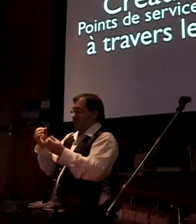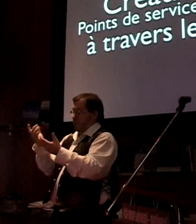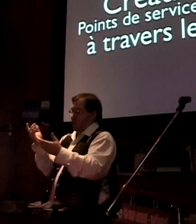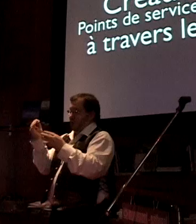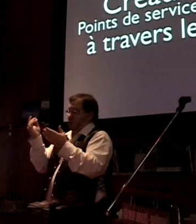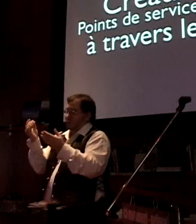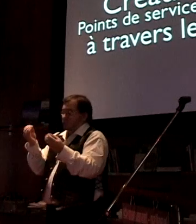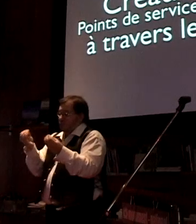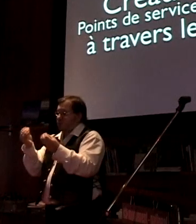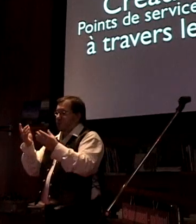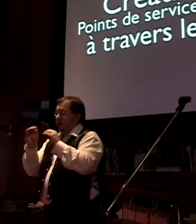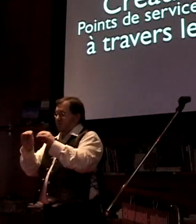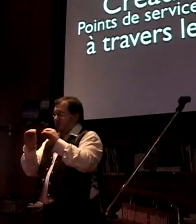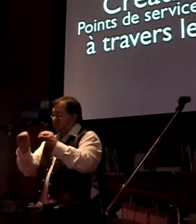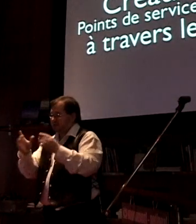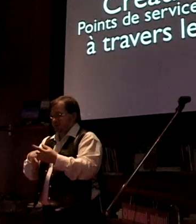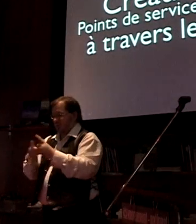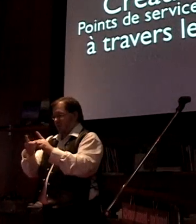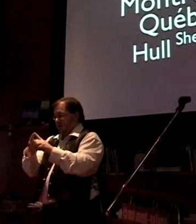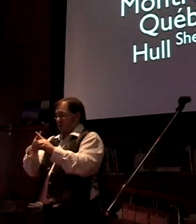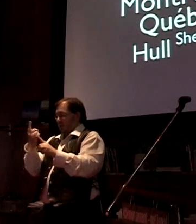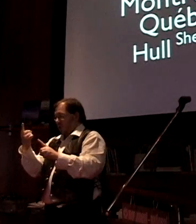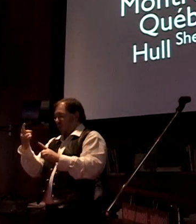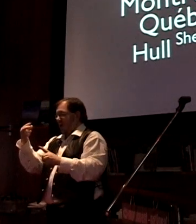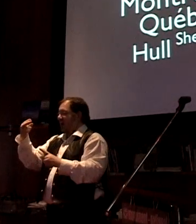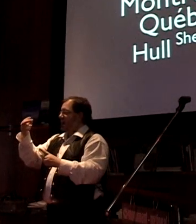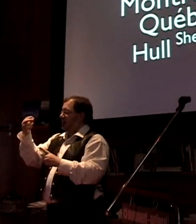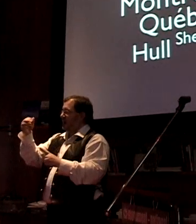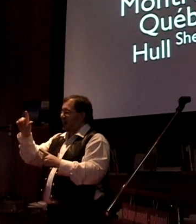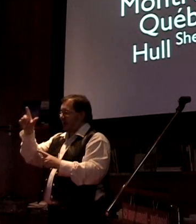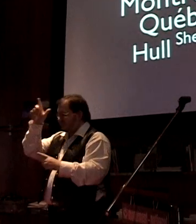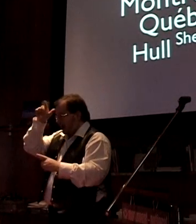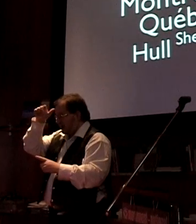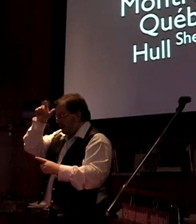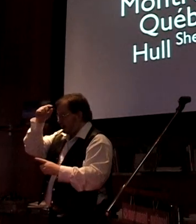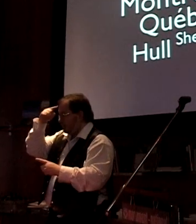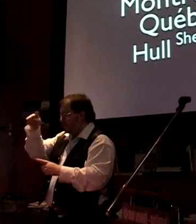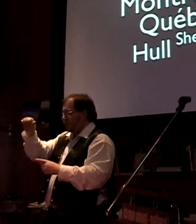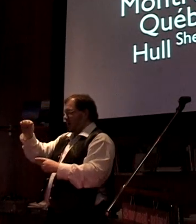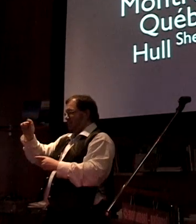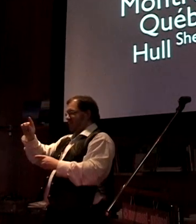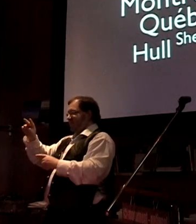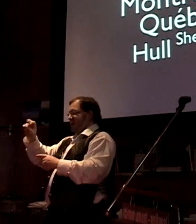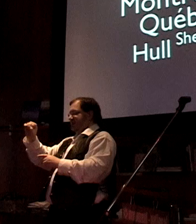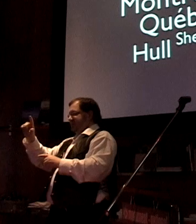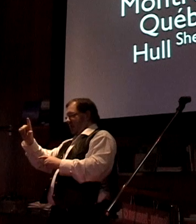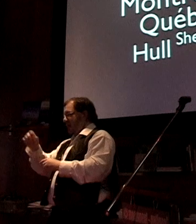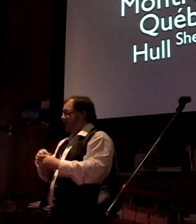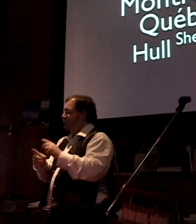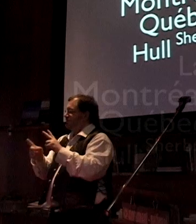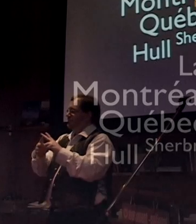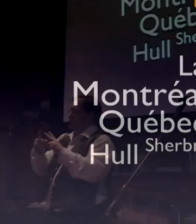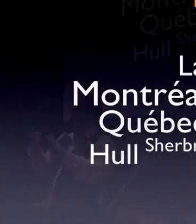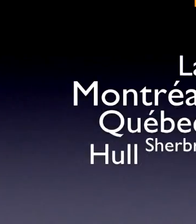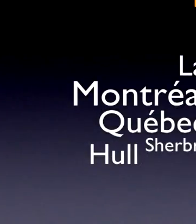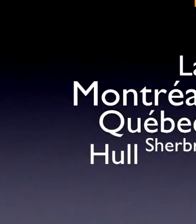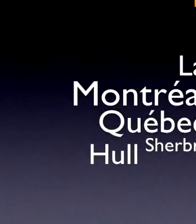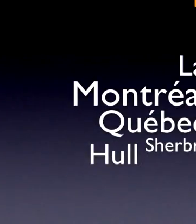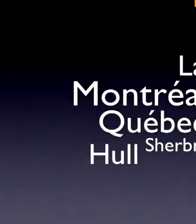cafés Internet-là qui sont en mesure de former les gens de la communauté sourde qui s'y présentent et qui disent « Moi, je veux utiliser franco-sourds, comment je fais? » Alors, l'idée est vraiment de